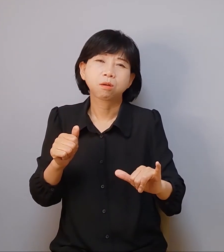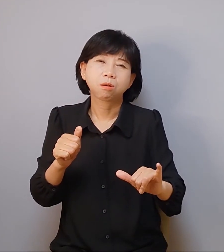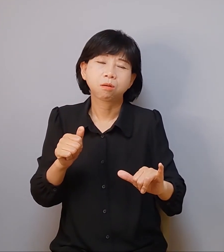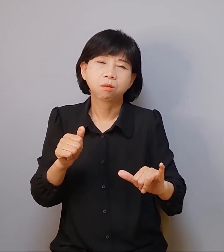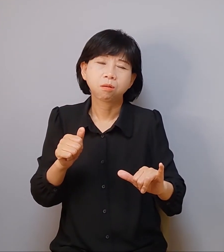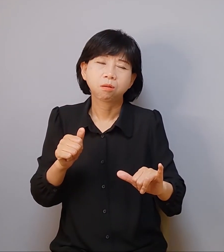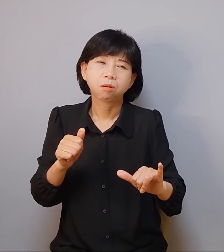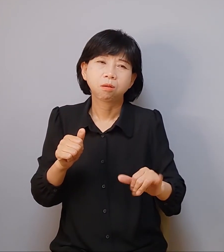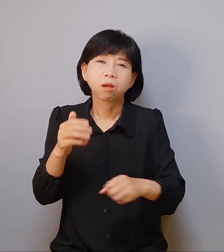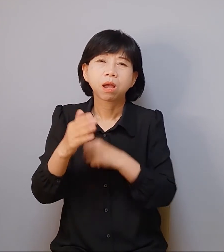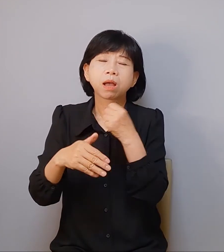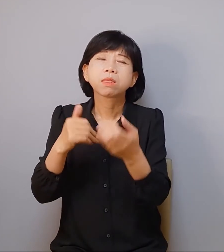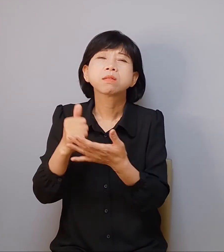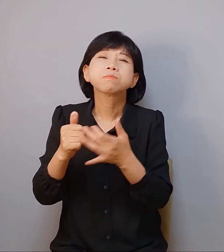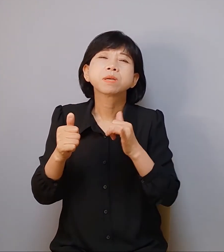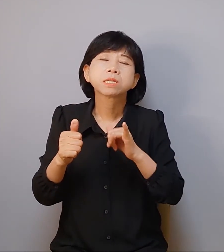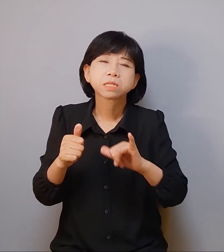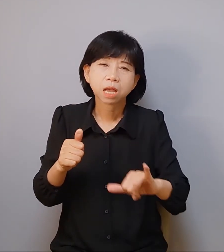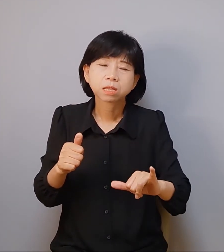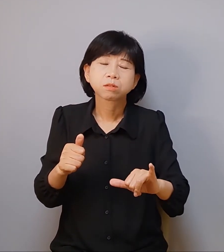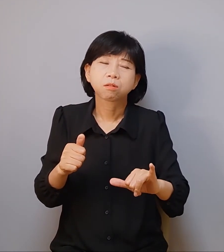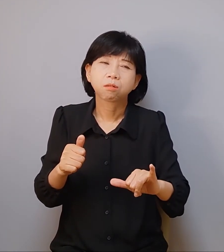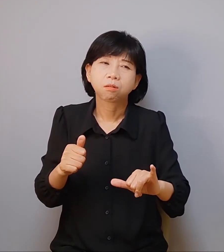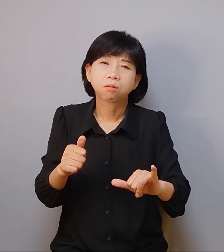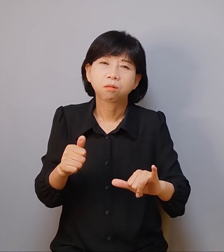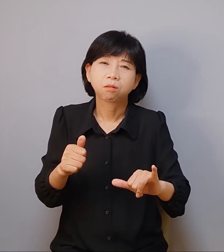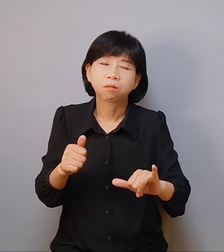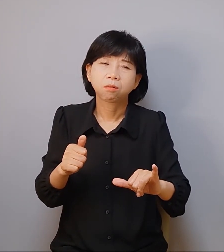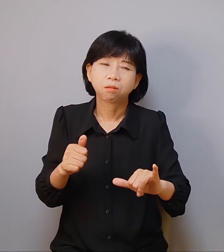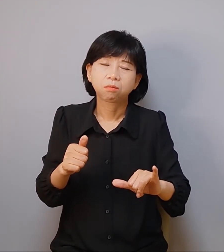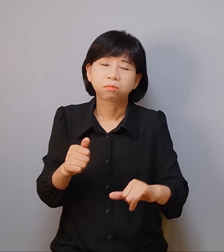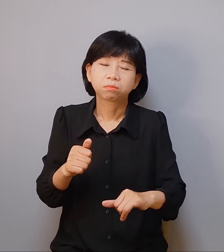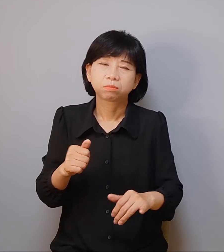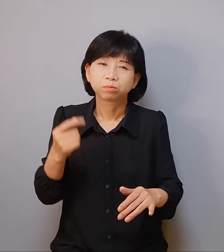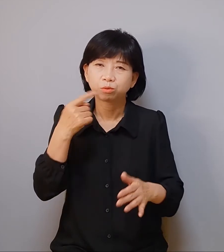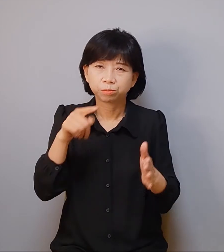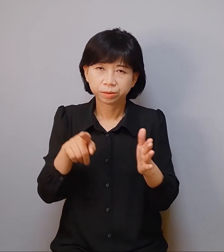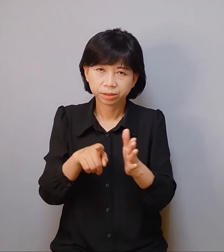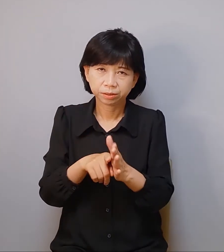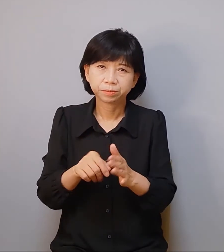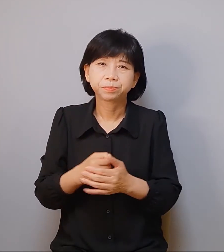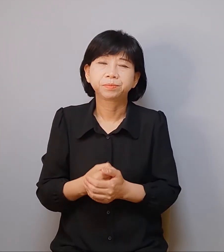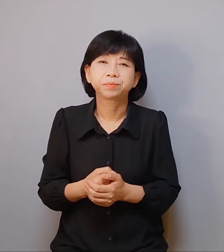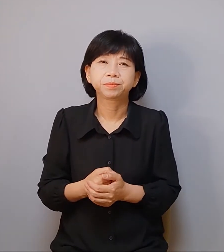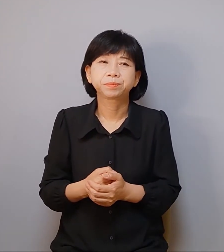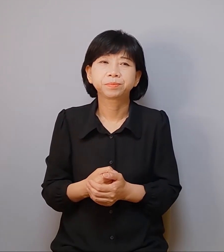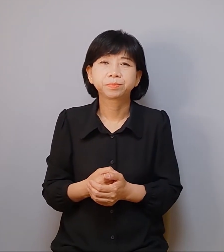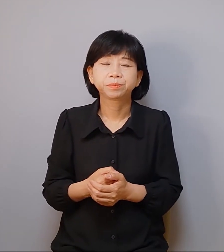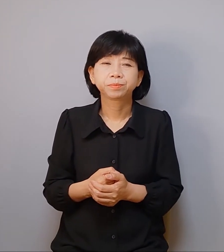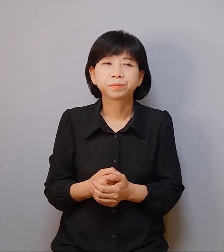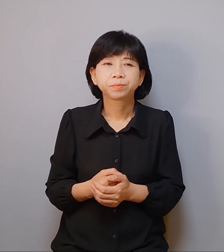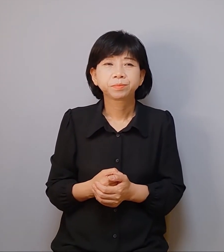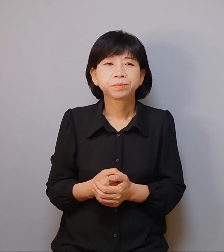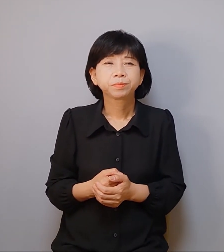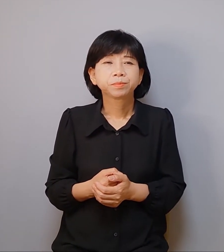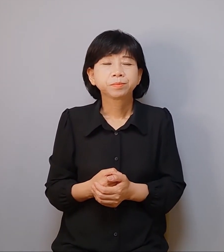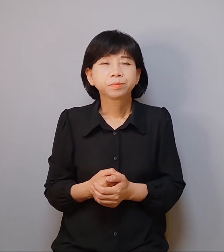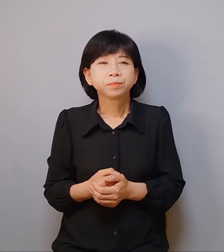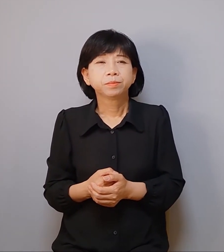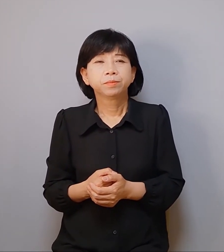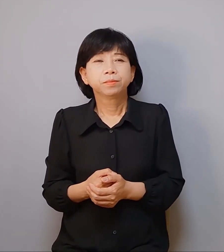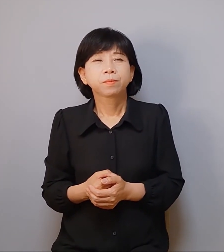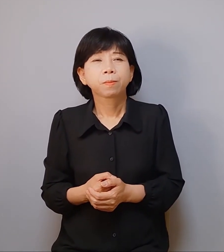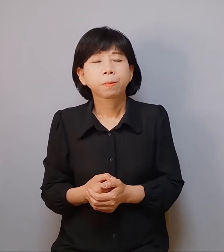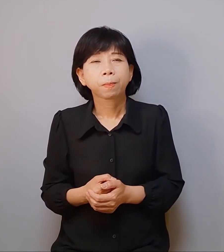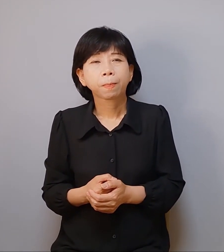하나님의 자녀가 되는 줄 믿습니다. 이 신분이 바뀌었다는 말이 그거예요. 그리고 또 한 가지가